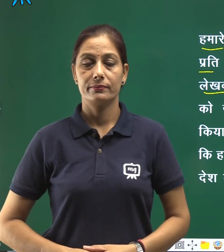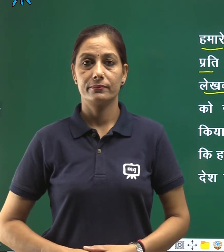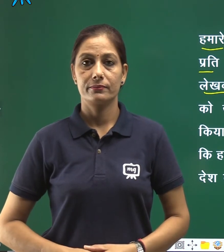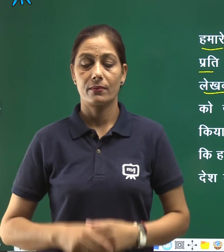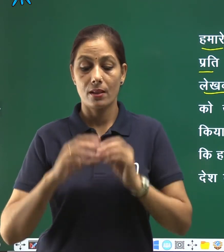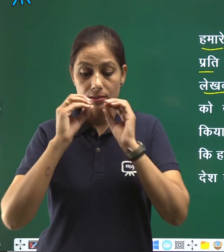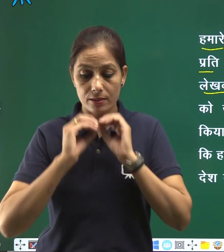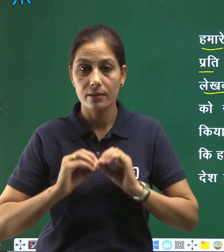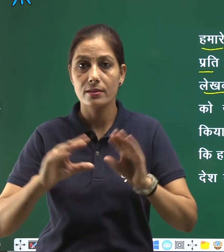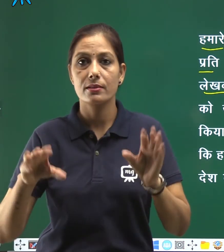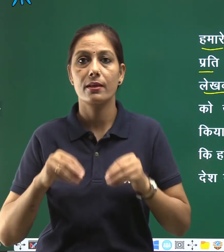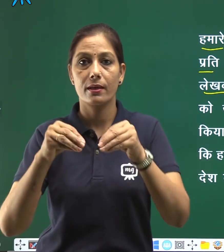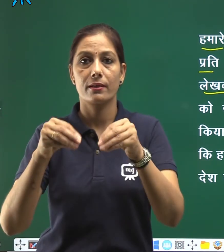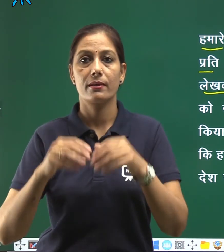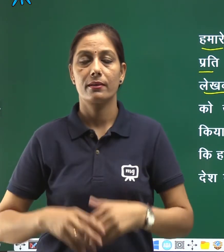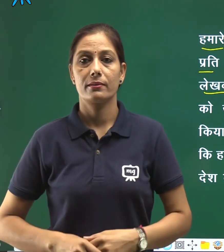संदेश दिया है कि